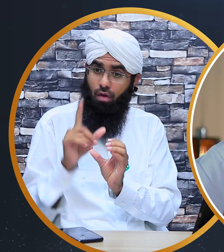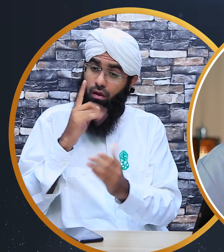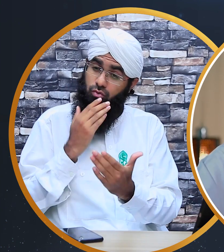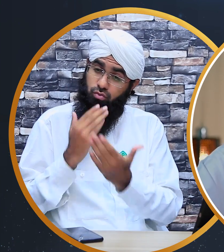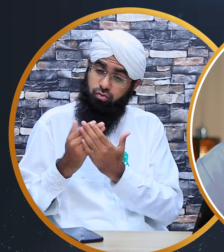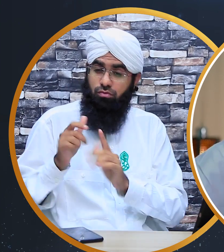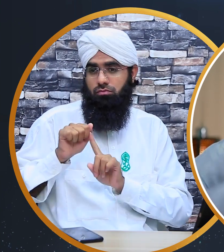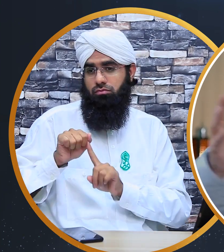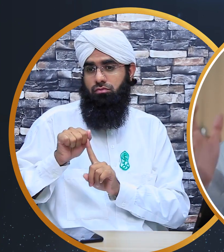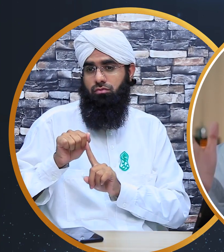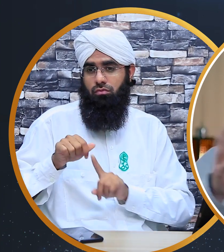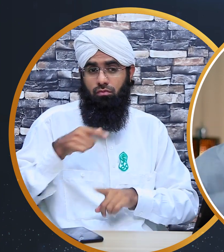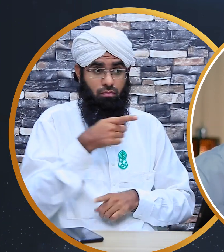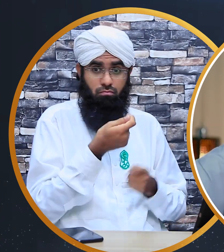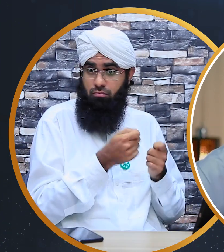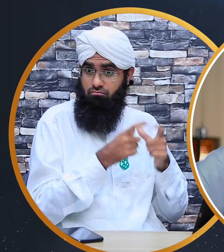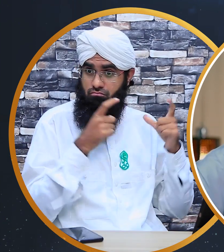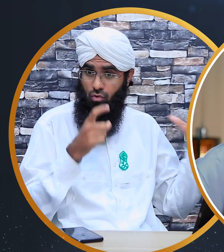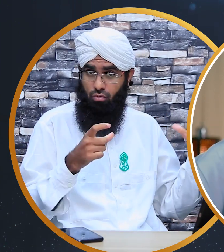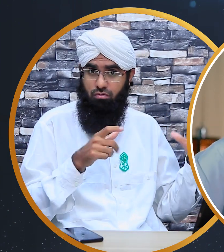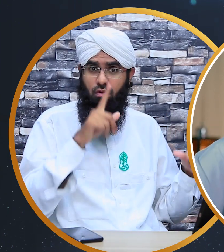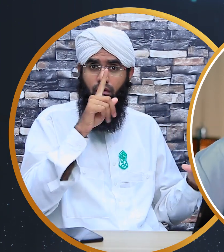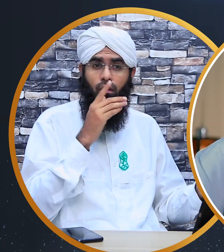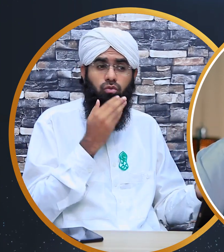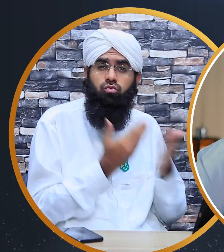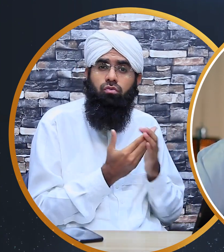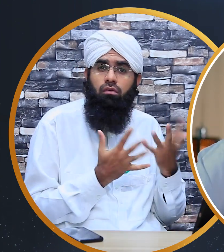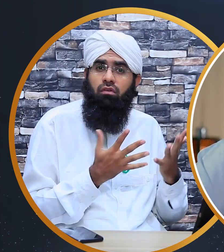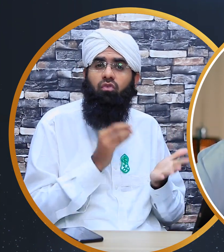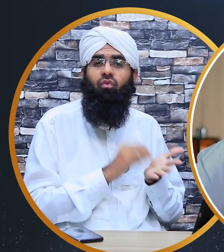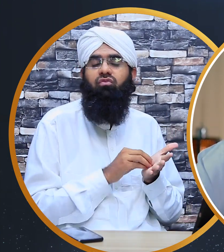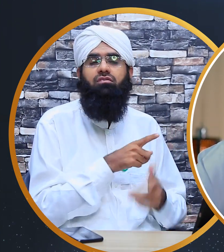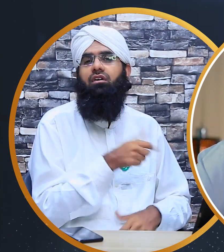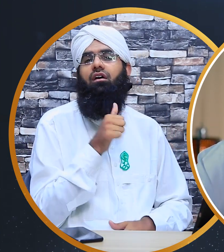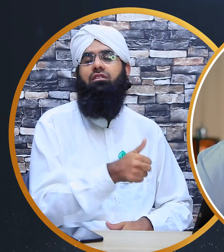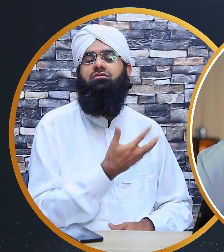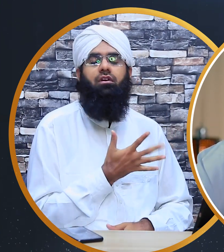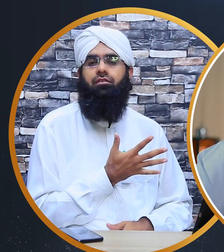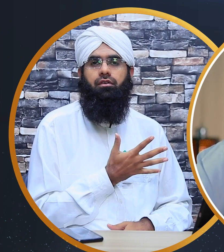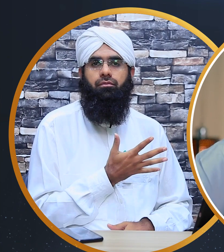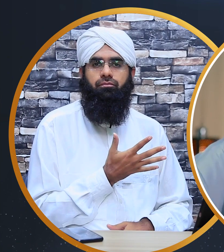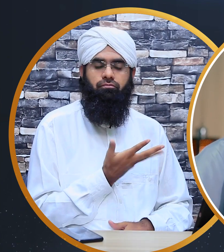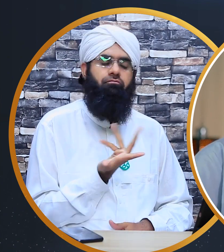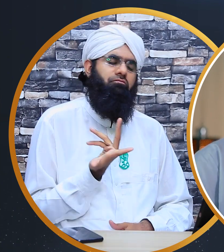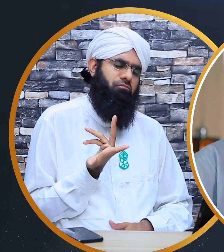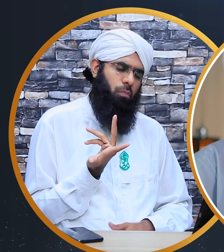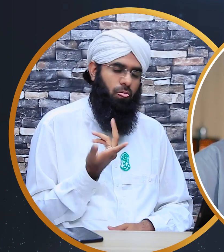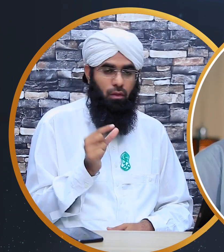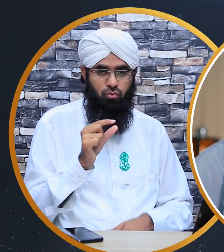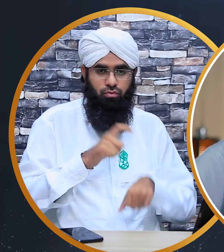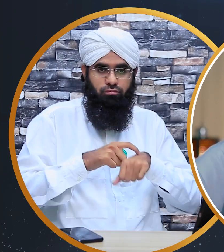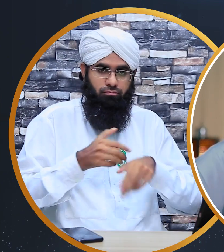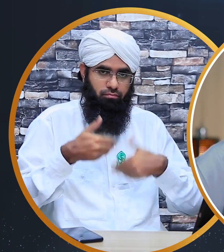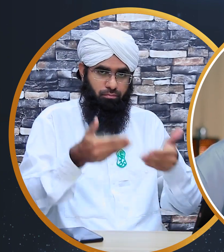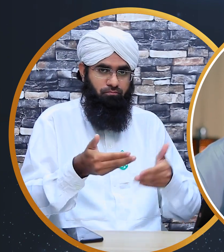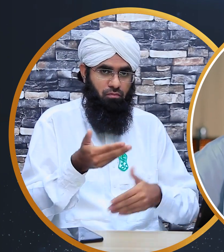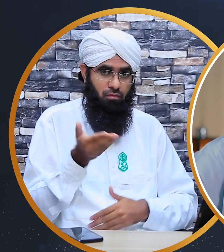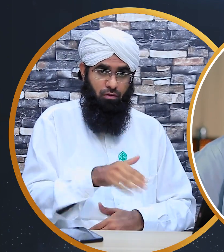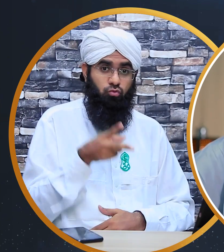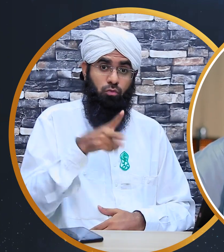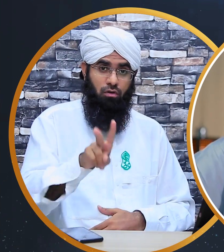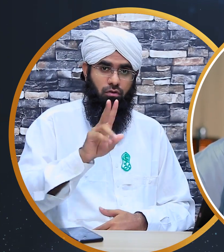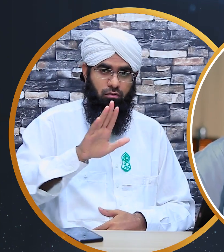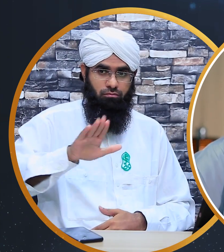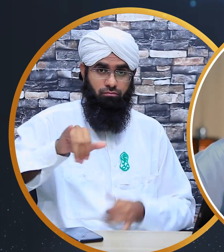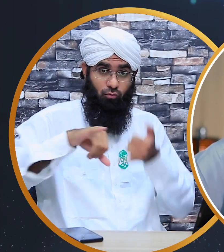چاہے وہ تھوڑا ہو، اس زیادہ مال سے بہتر ہے جس کا تم شکر ہی ادا نہ کر سکو۔ کچھ دنوں کے بعد ثعلبہ پھر آیا، کہتا، حضور میرے